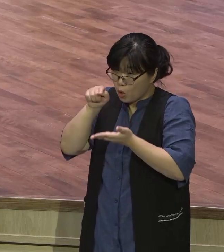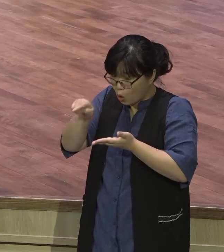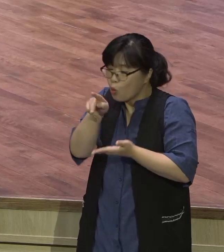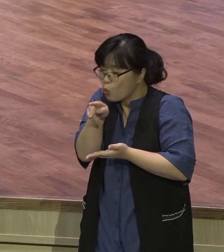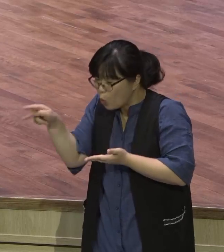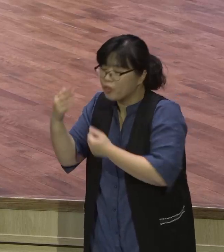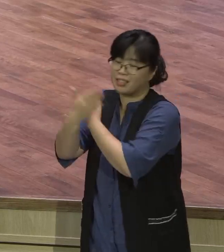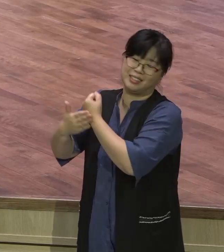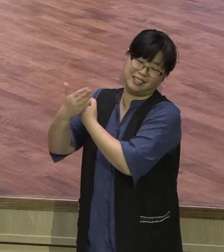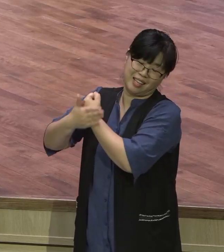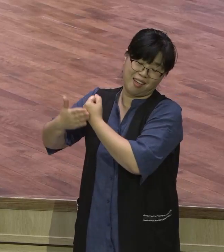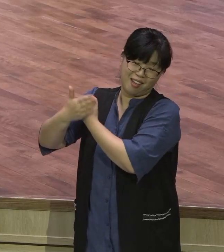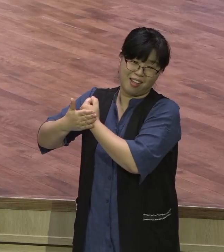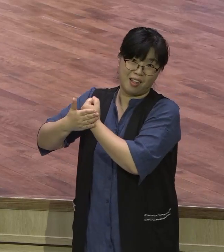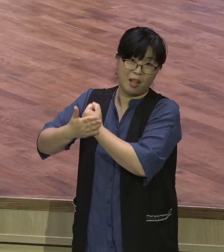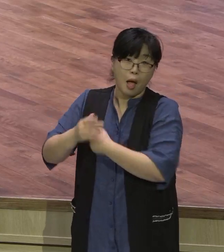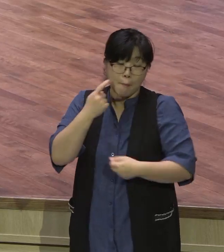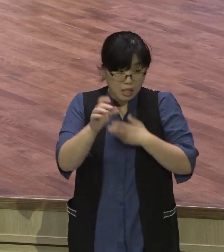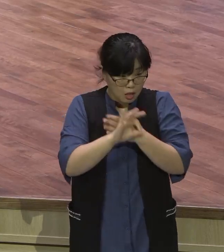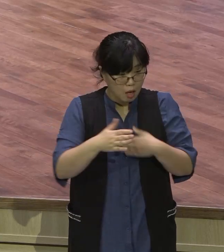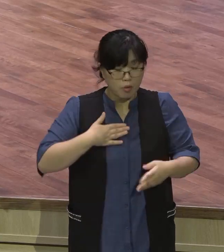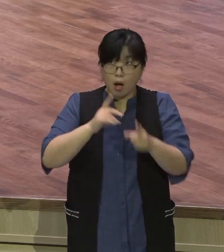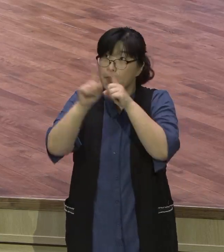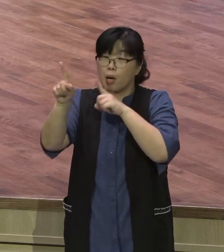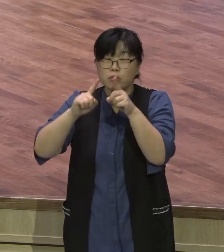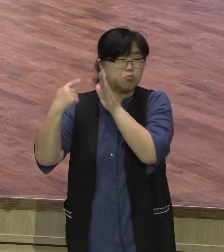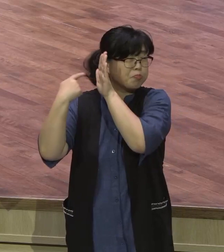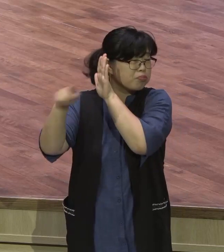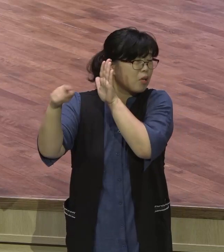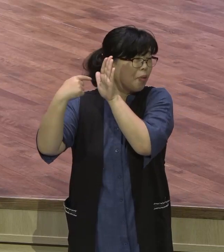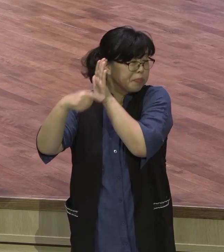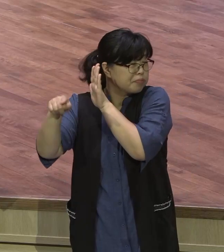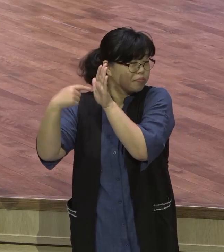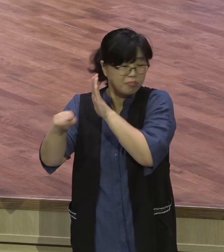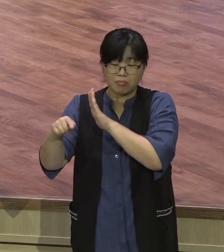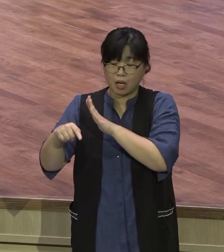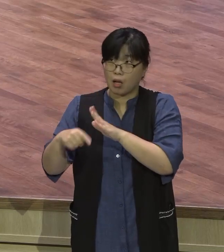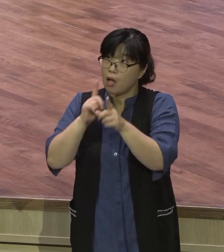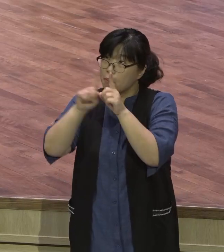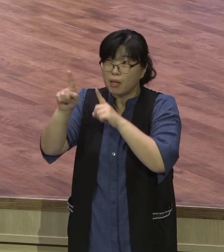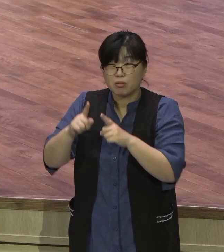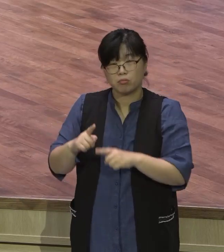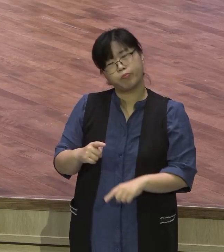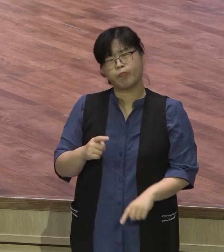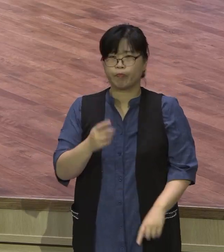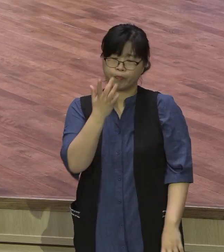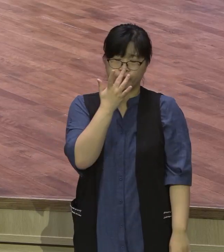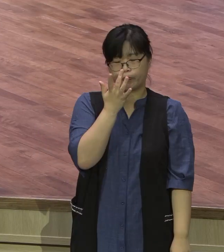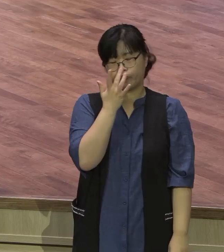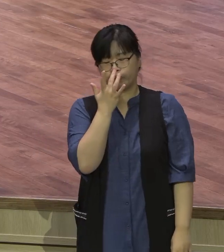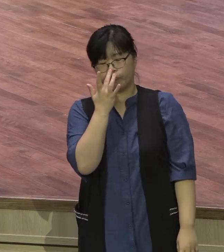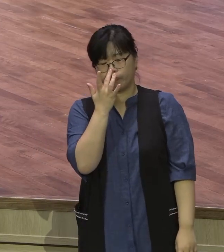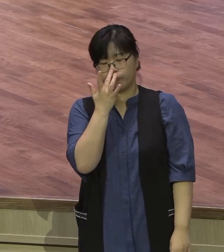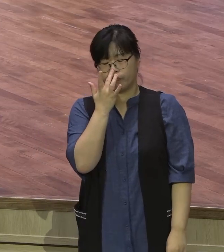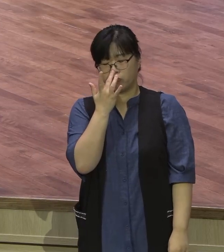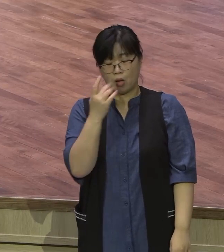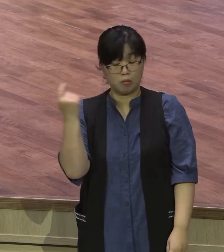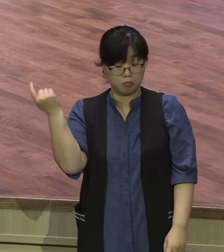끊어지면 우리는 죽는 겁니다 예를 말씀이 귀에 안 들어오면 내놓으면 끝난 거예요 하나님의 말씀은